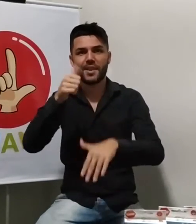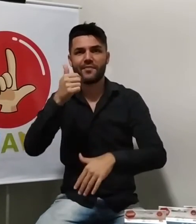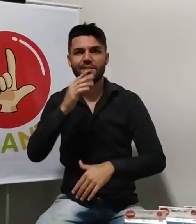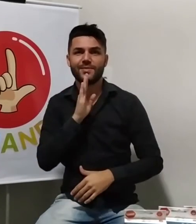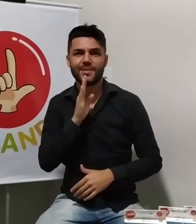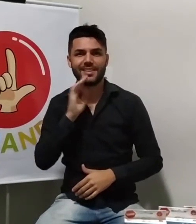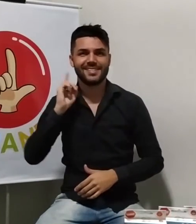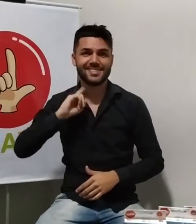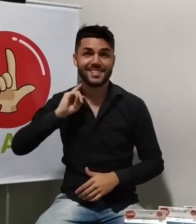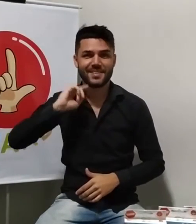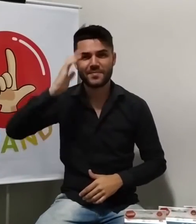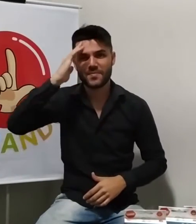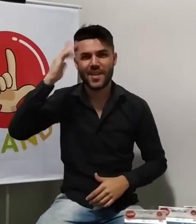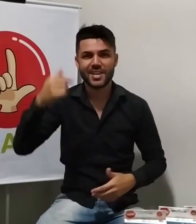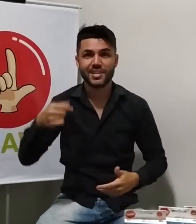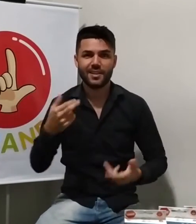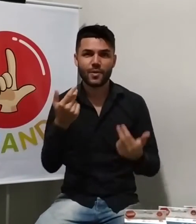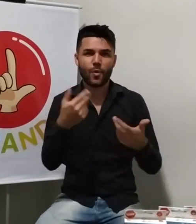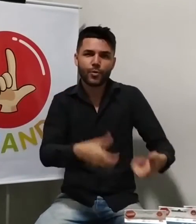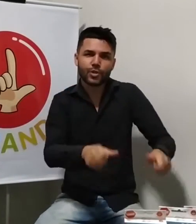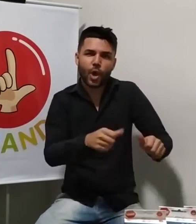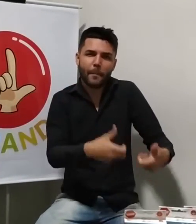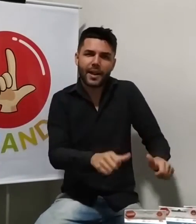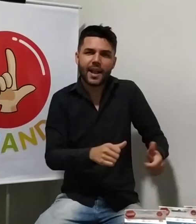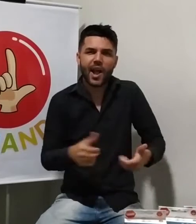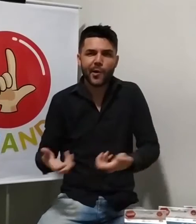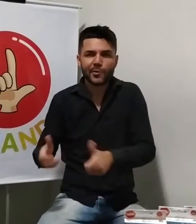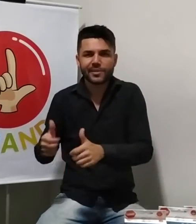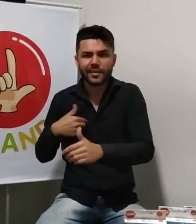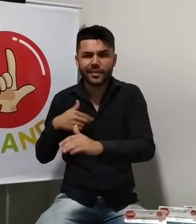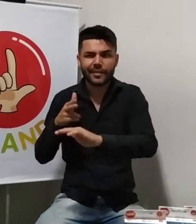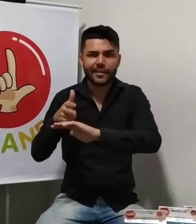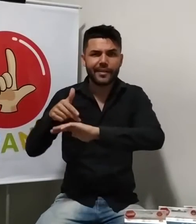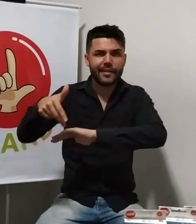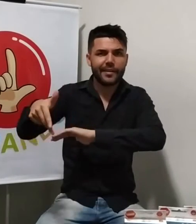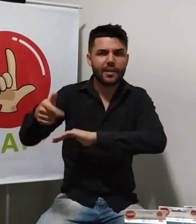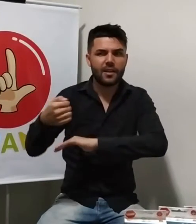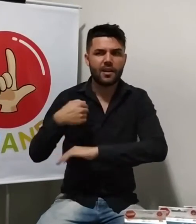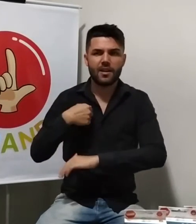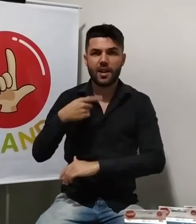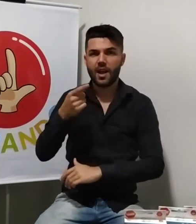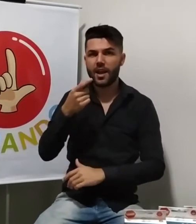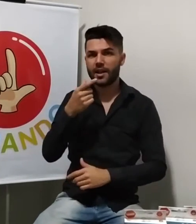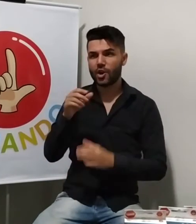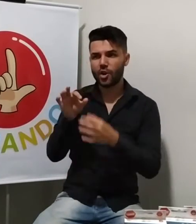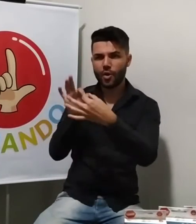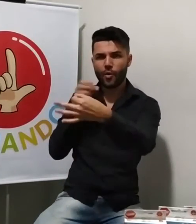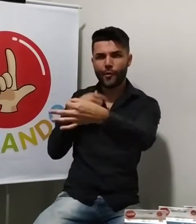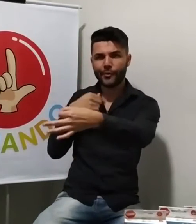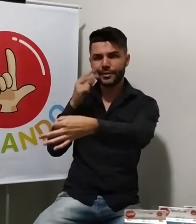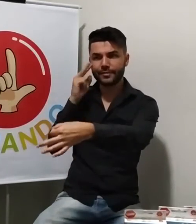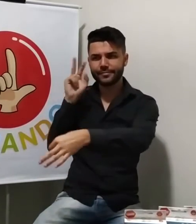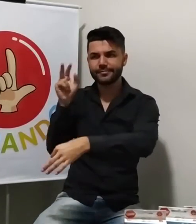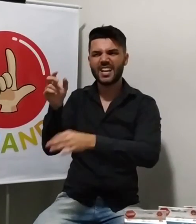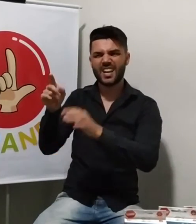sem problema nenhum. A experiência no Rio foi super interessante, assim, porque, né, você sabe bem, o carioca, ele tem um jeito criativo de lidar